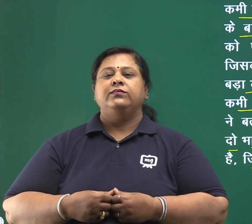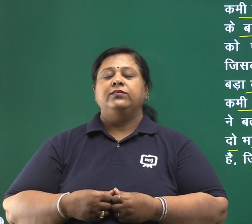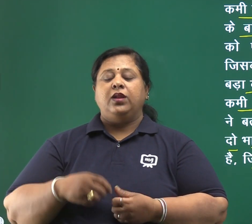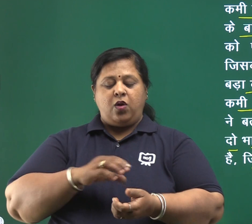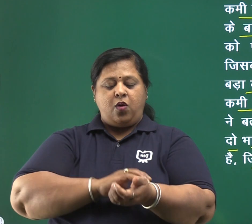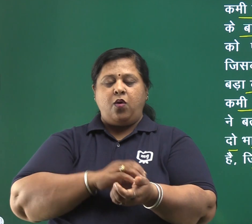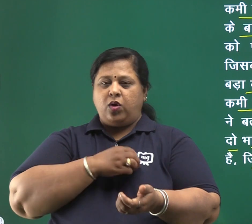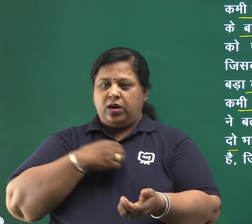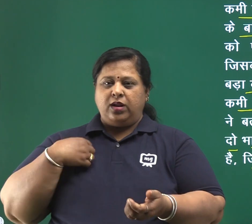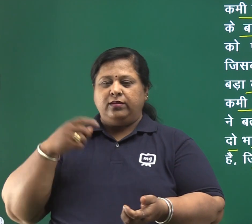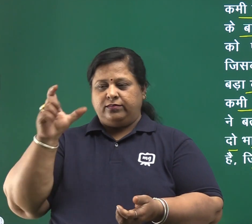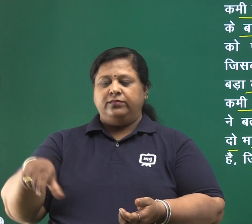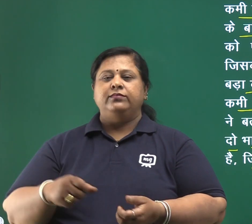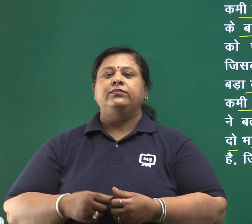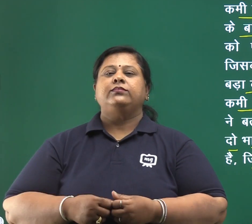डॉक्टर